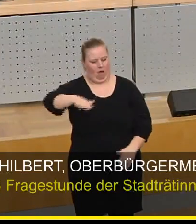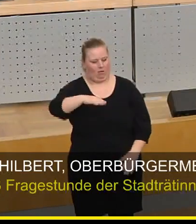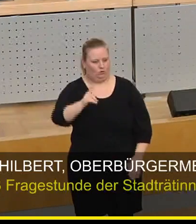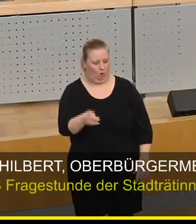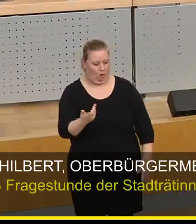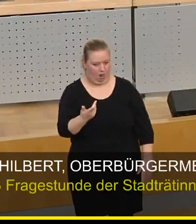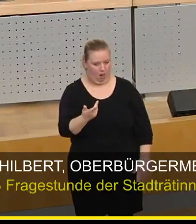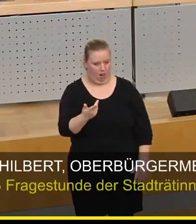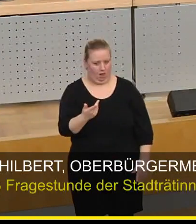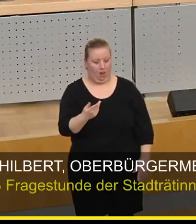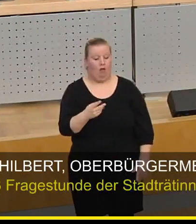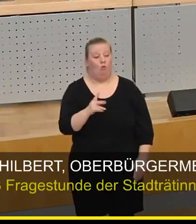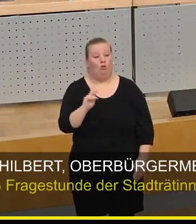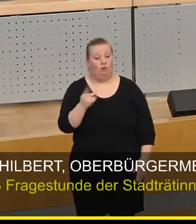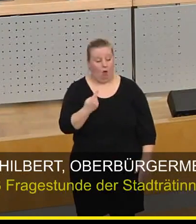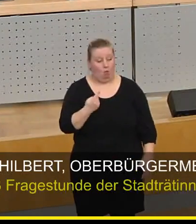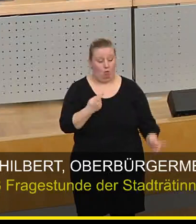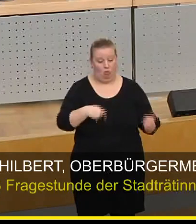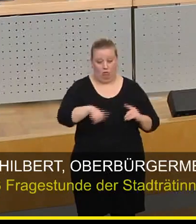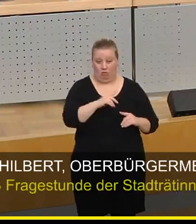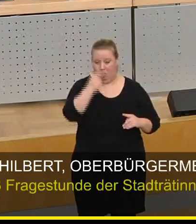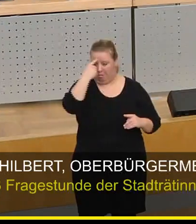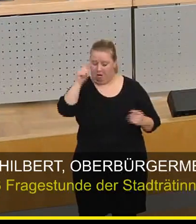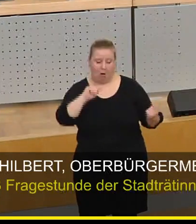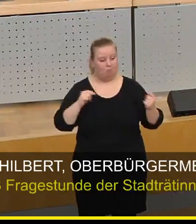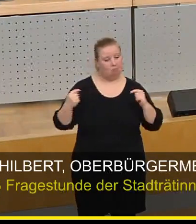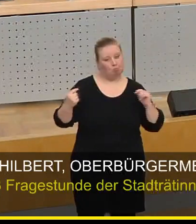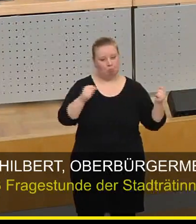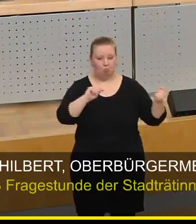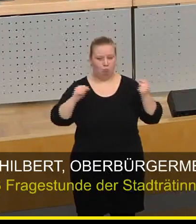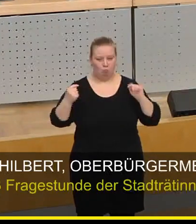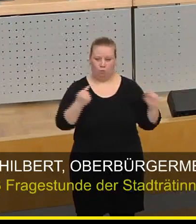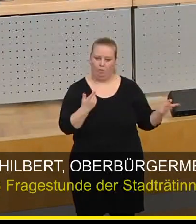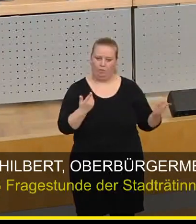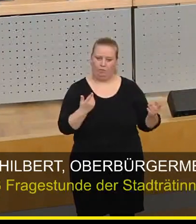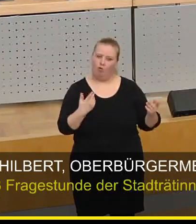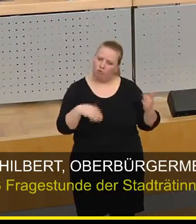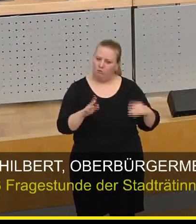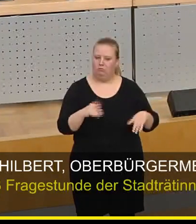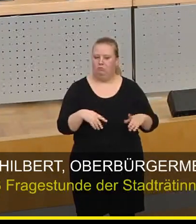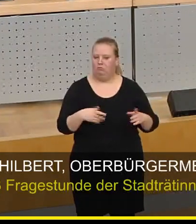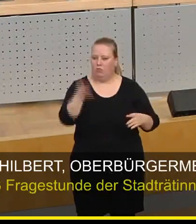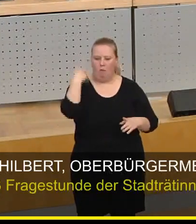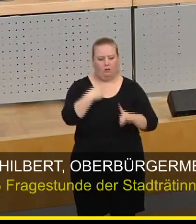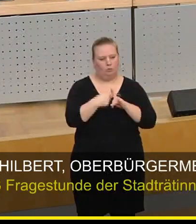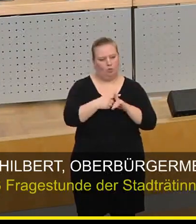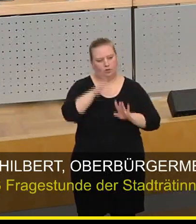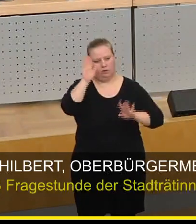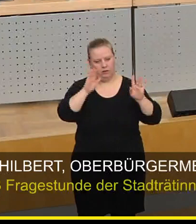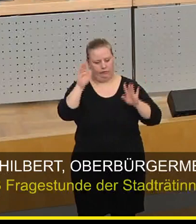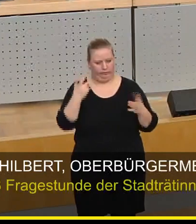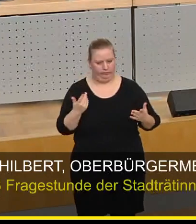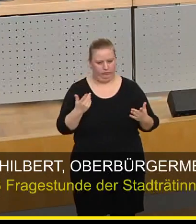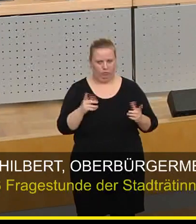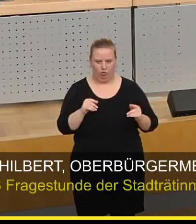Das ist dann auch intensiv im Rat diskutiert worden und ist entsprechend positiv votiert worden.